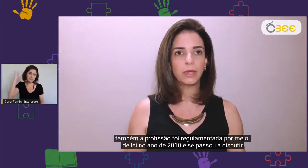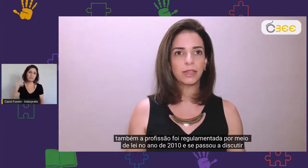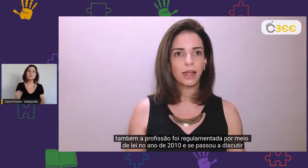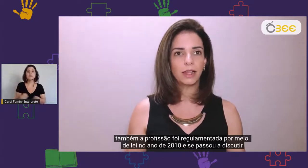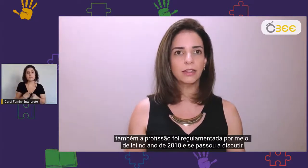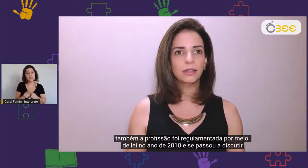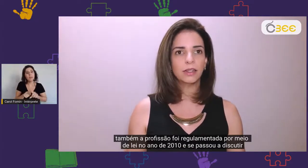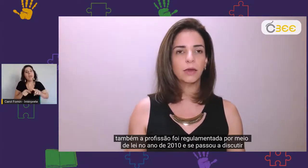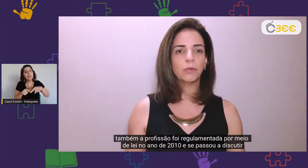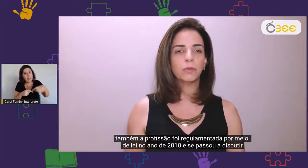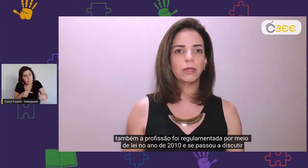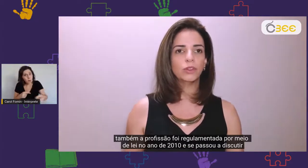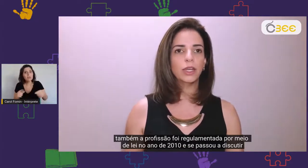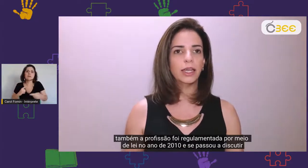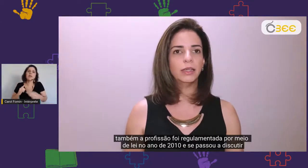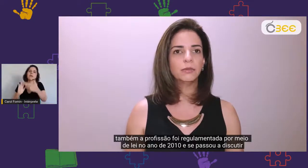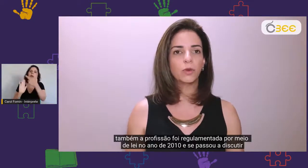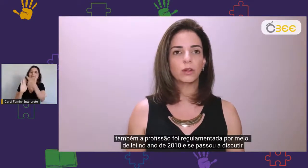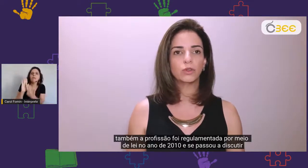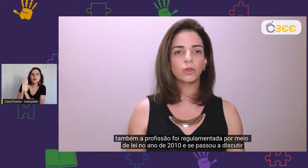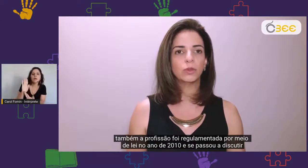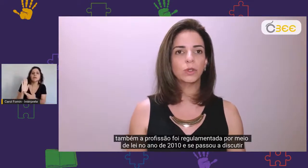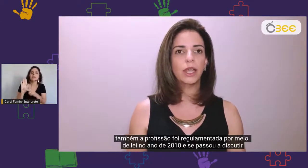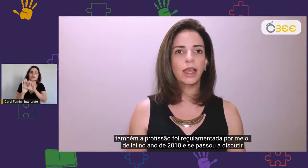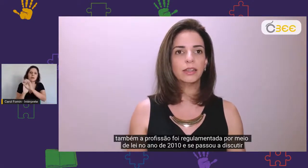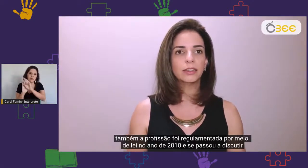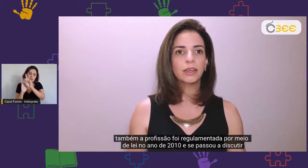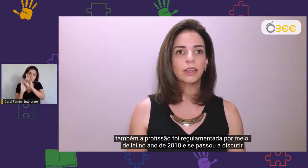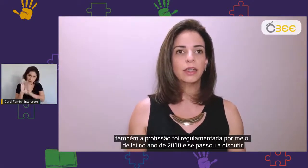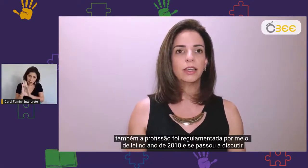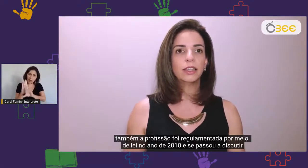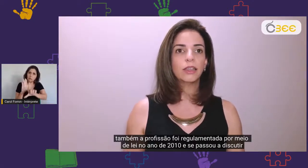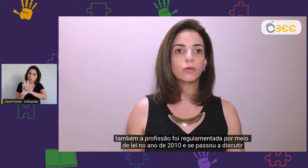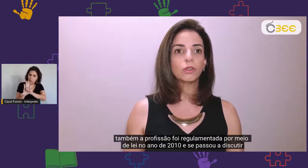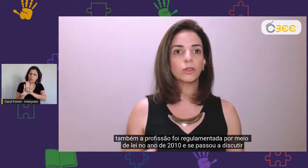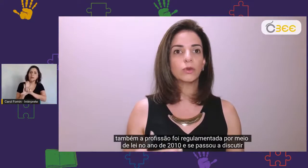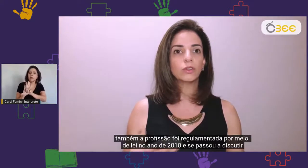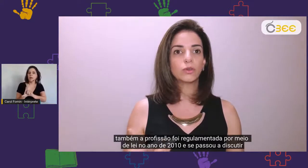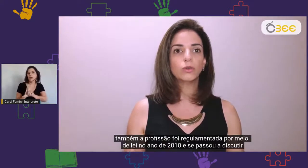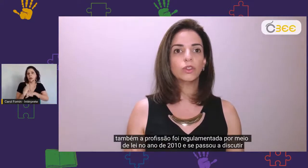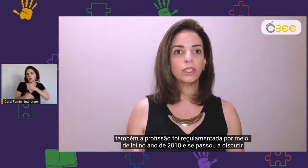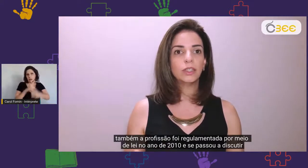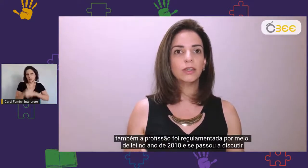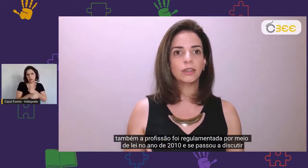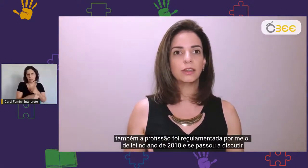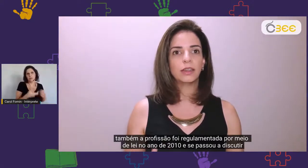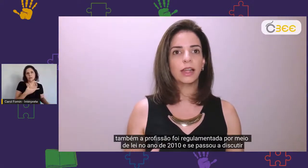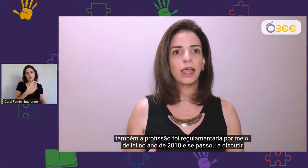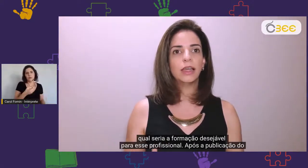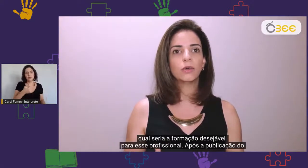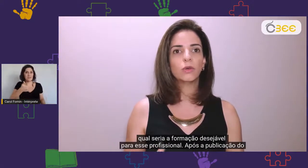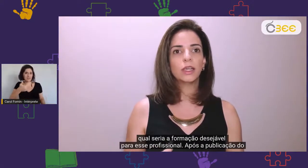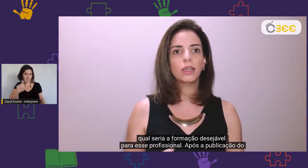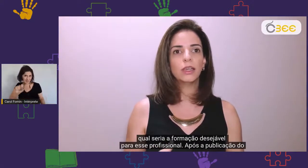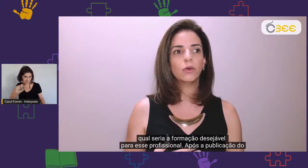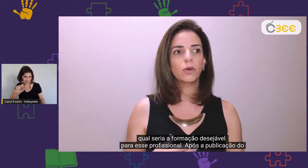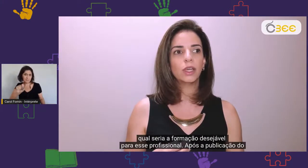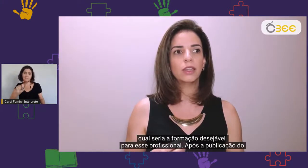foi regulamentada, né, por meio de lei no ano de 2010, e então se passou a discutir,